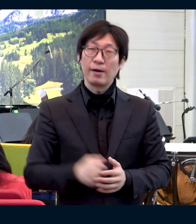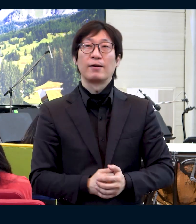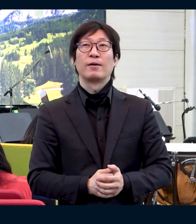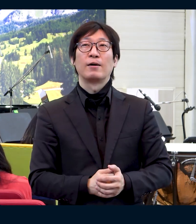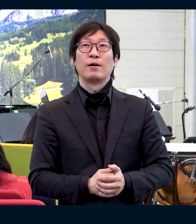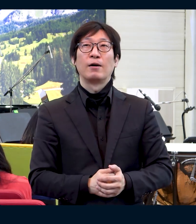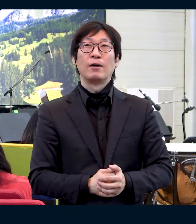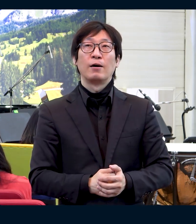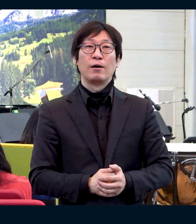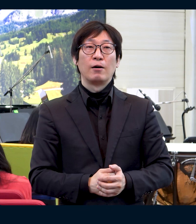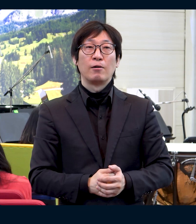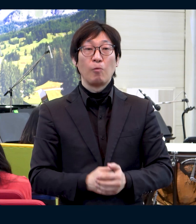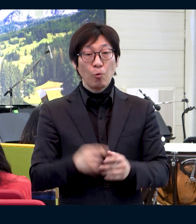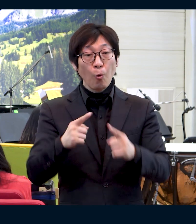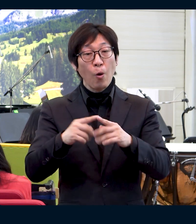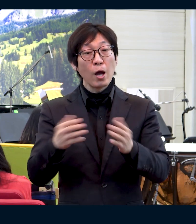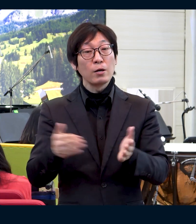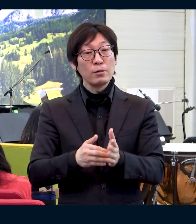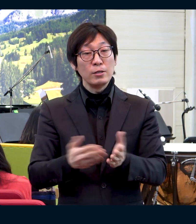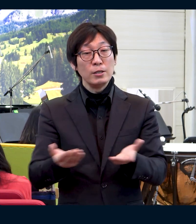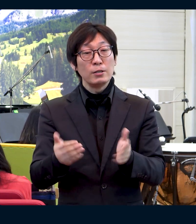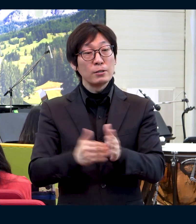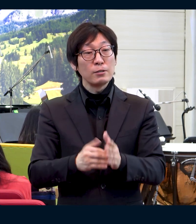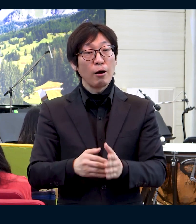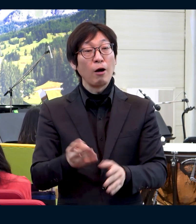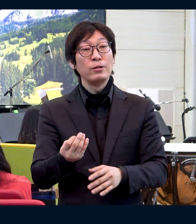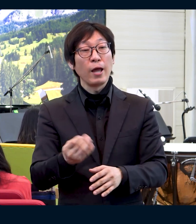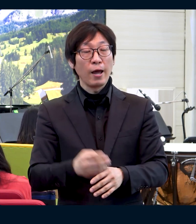목사님, 그럼 몇 시에 퇴근하세요?